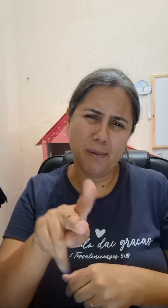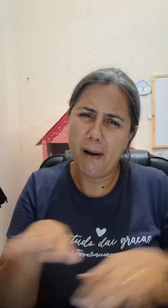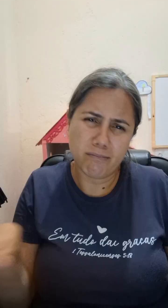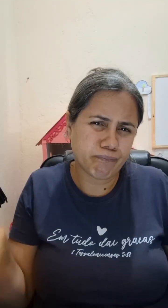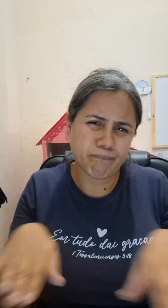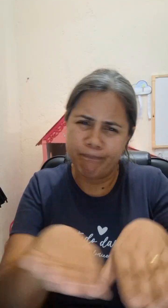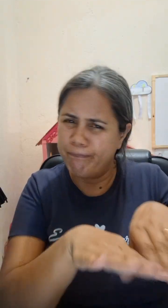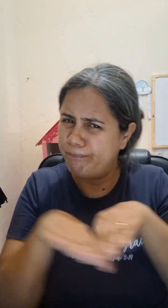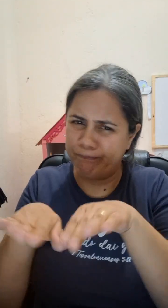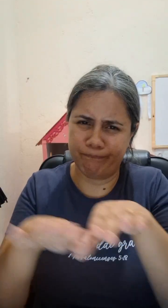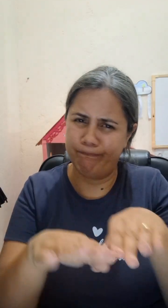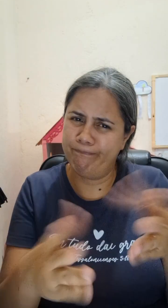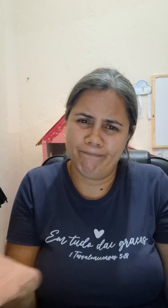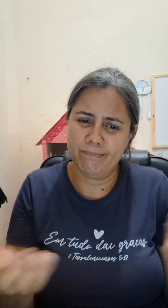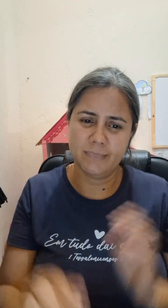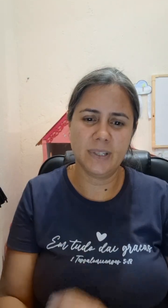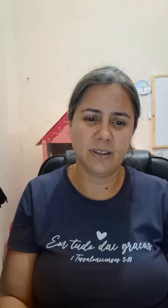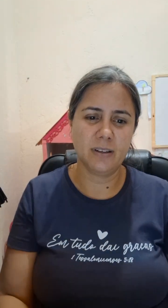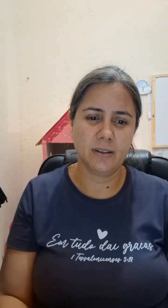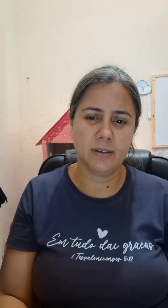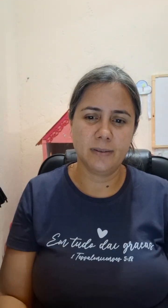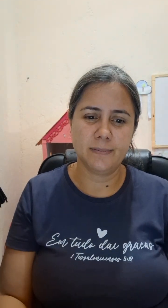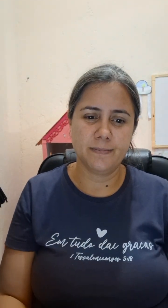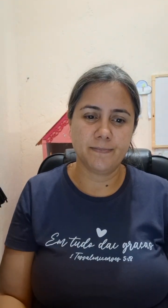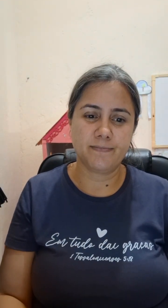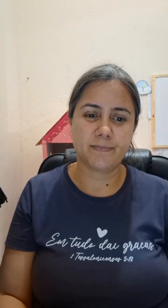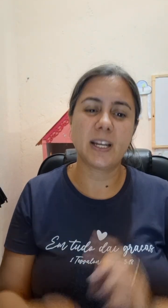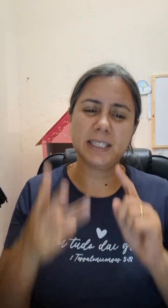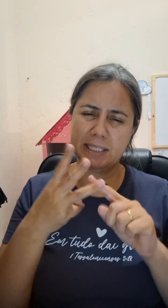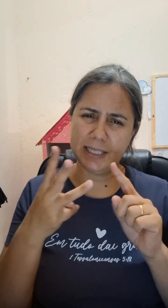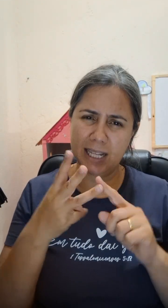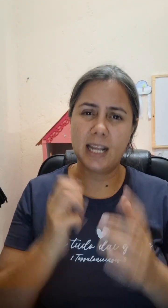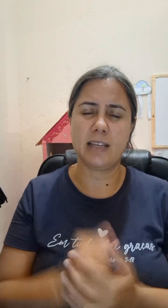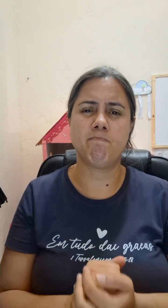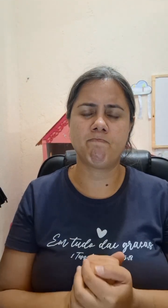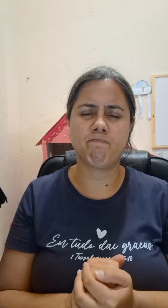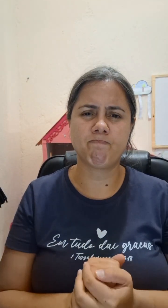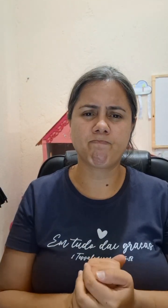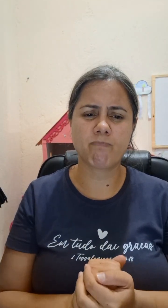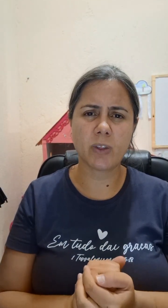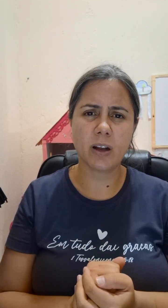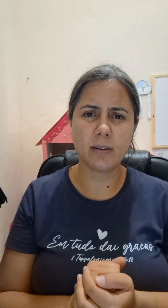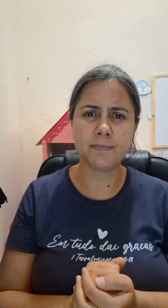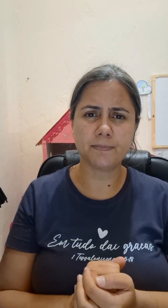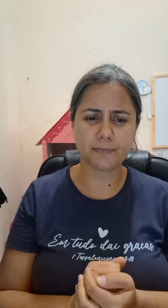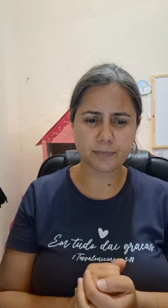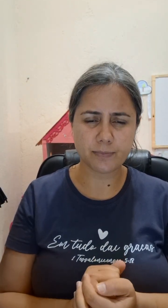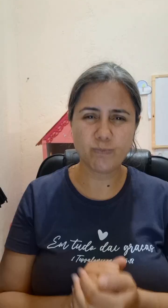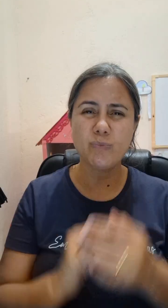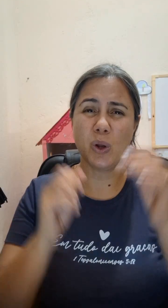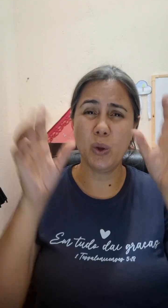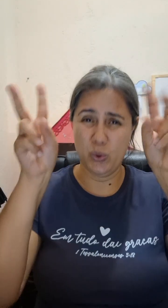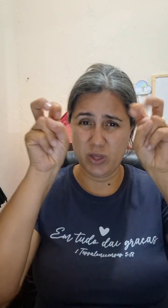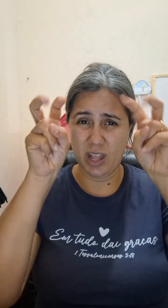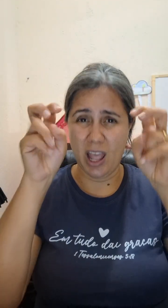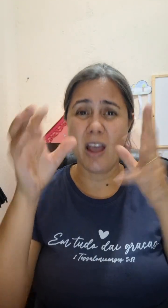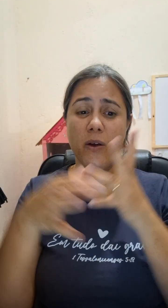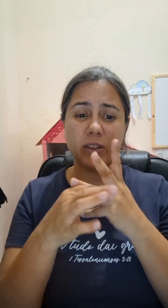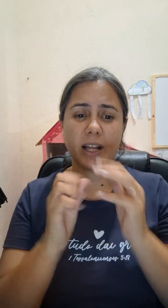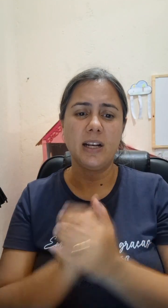distinto. Mas se não estiver separado, vai ser tudo igual, então vai ser comum. Terceiro,